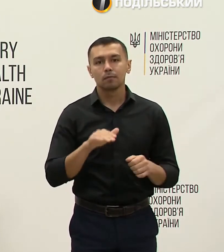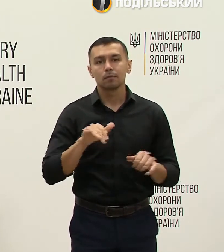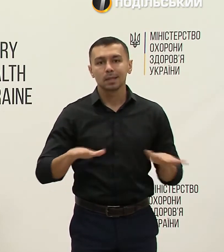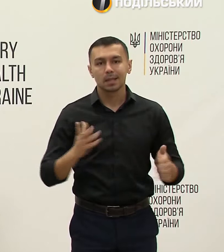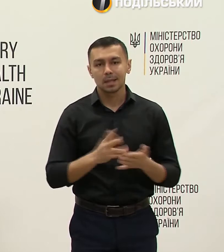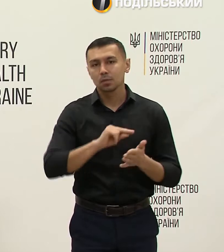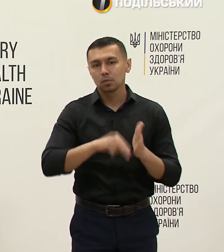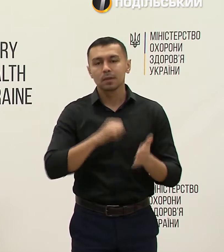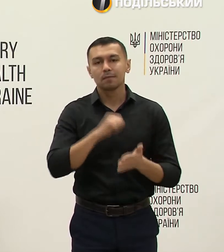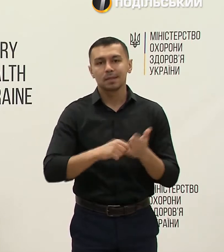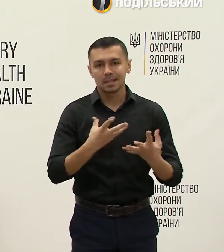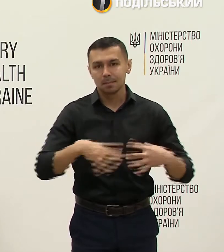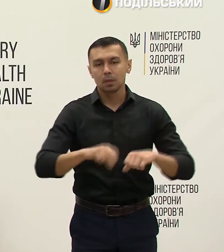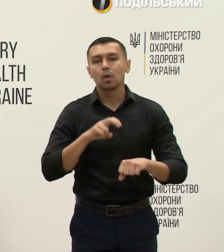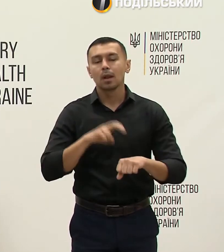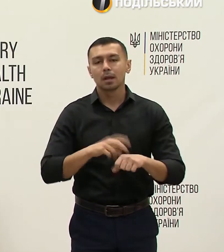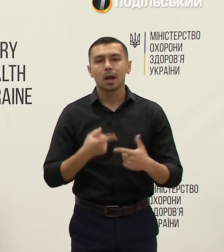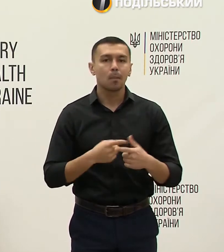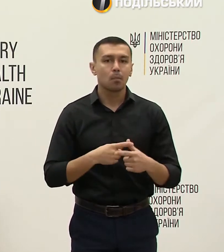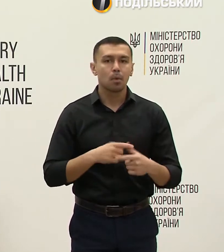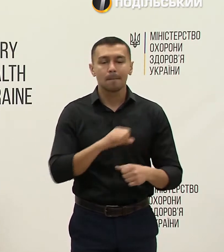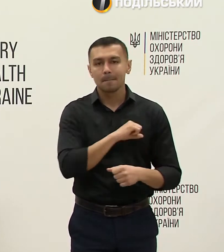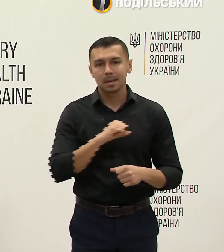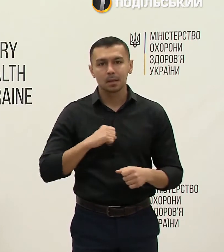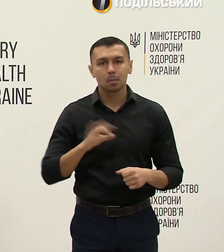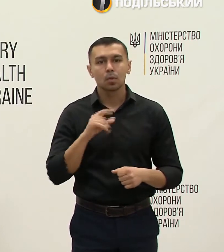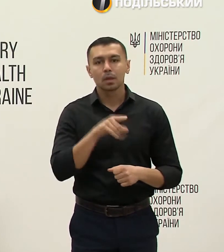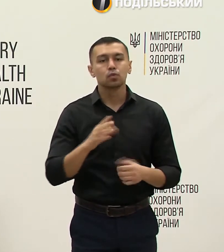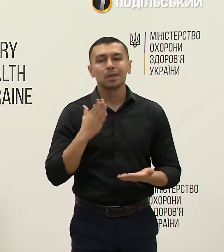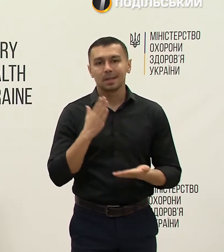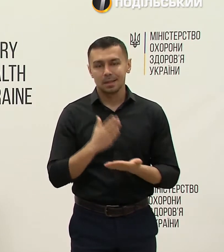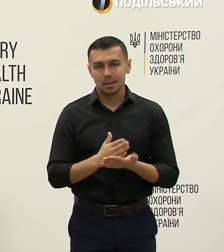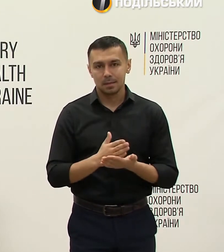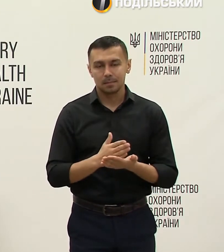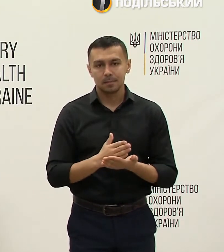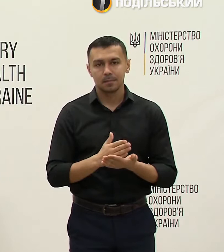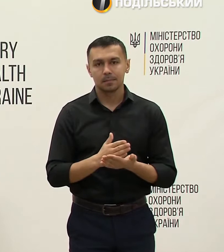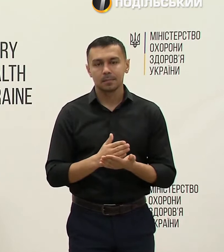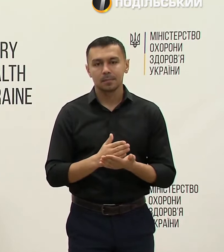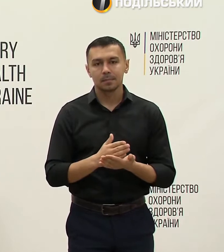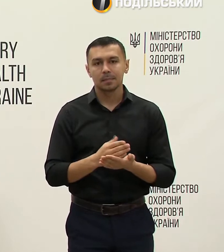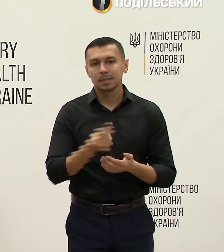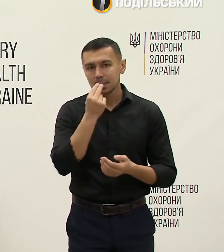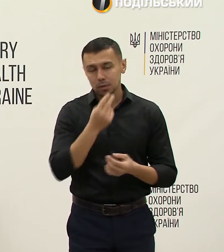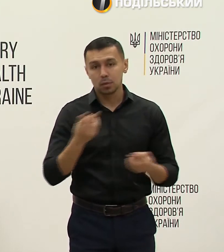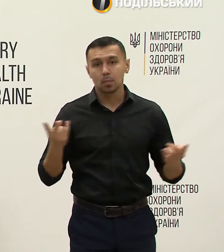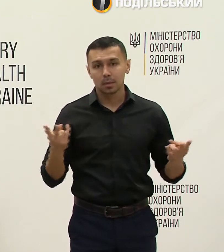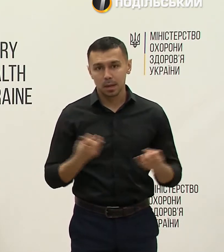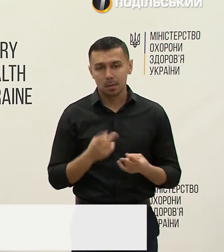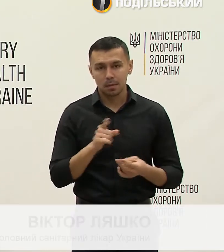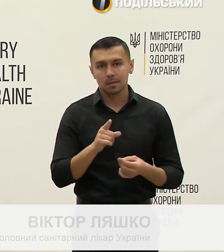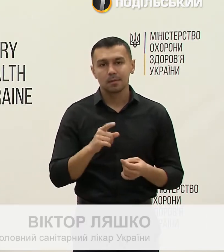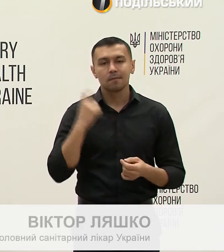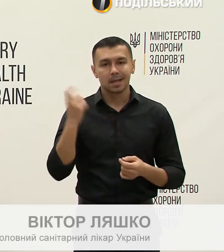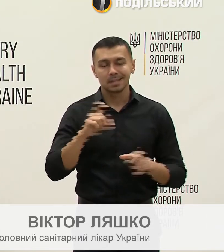є довідка від сімейного лікаря або педіатра про те, що є певні дієтичні потреби, то